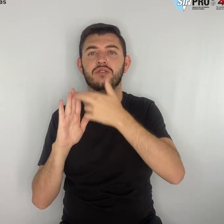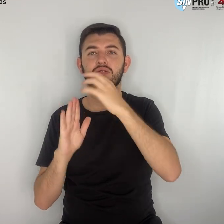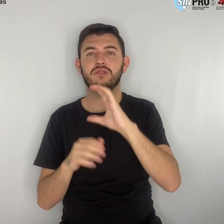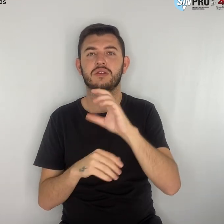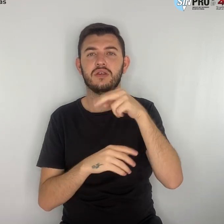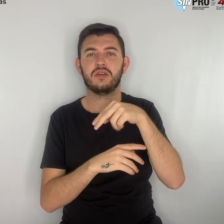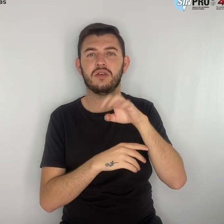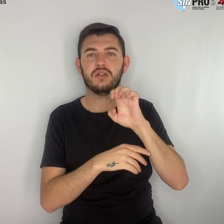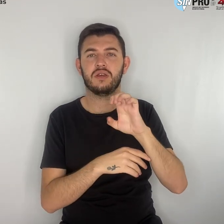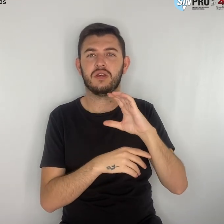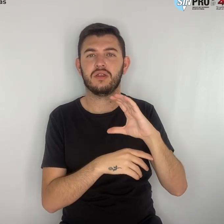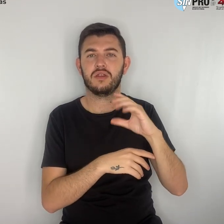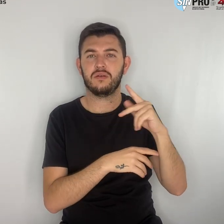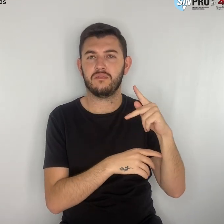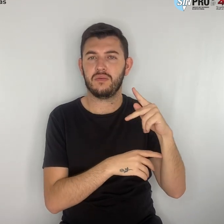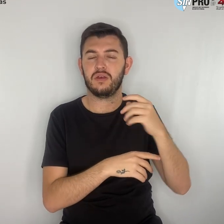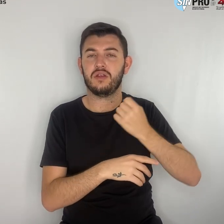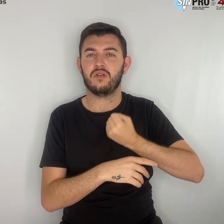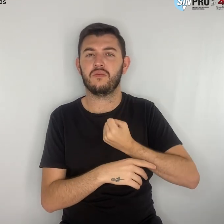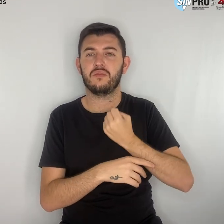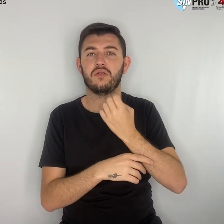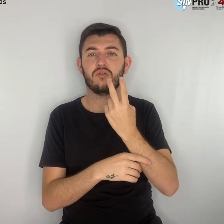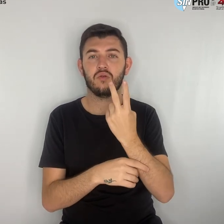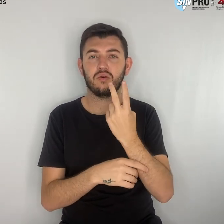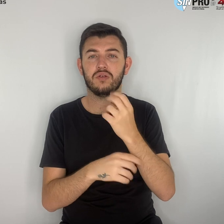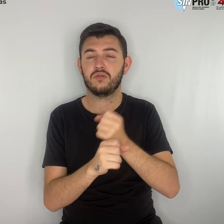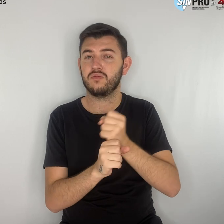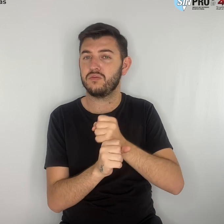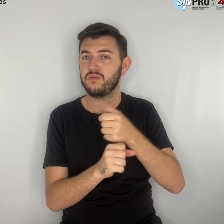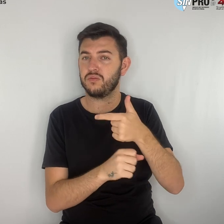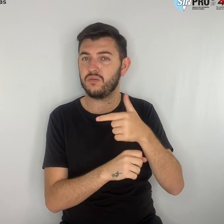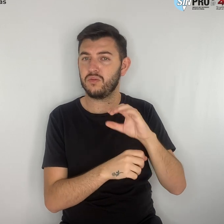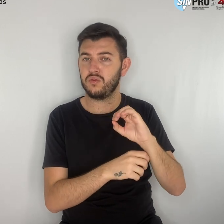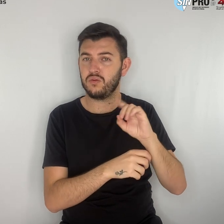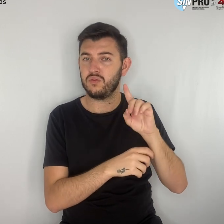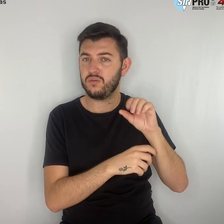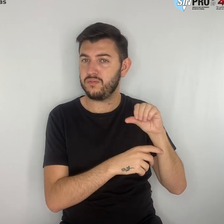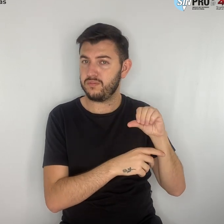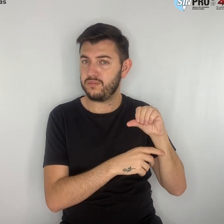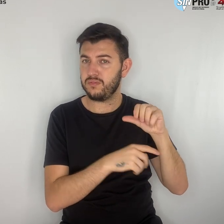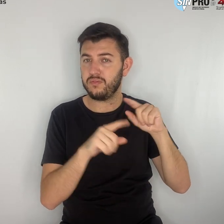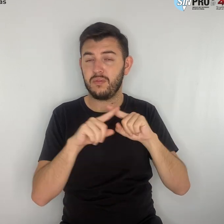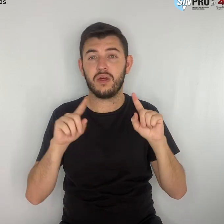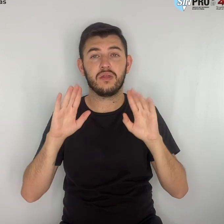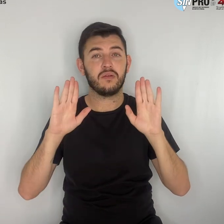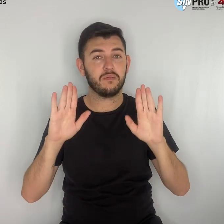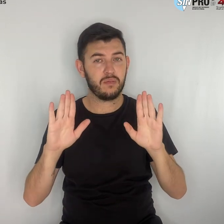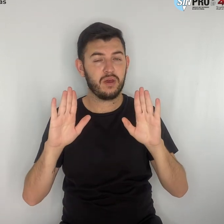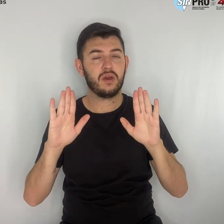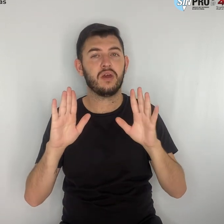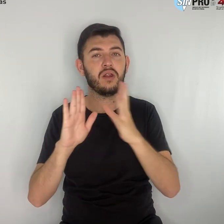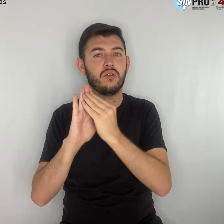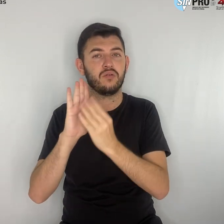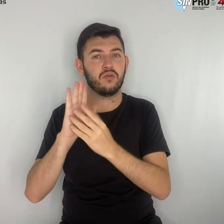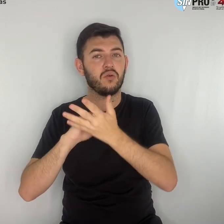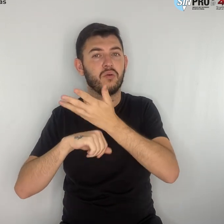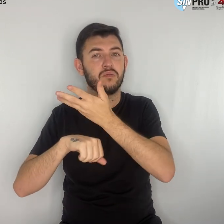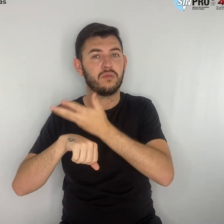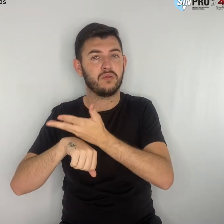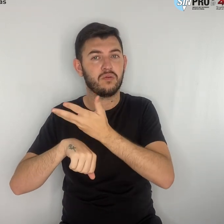nº 2, 2019, mas sim os componentes curriculares que integram